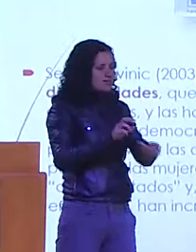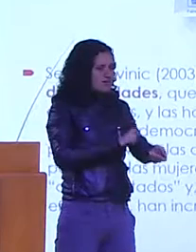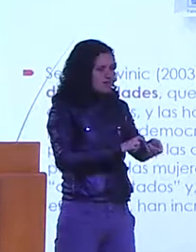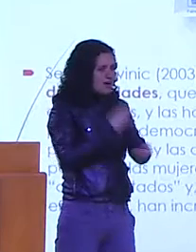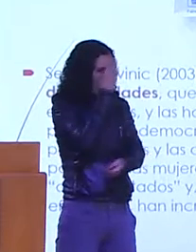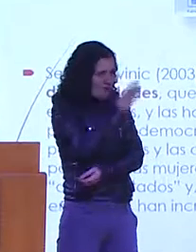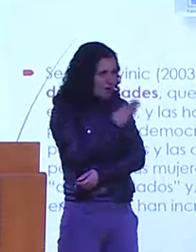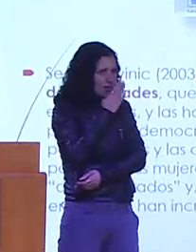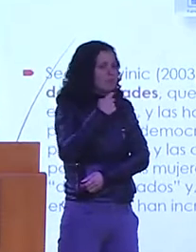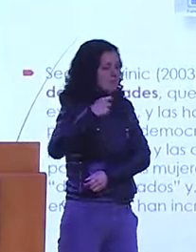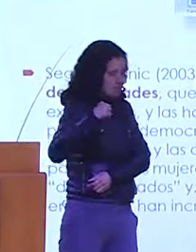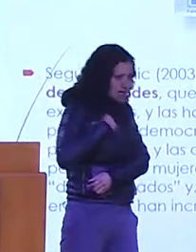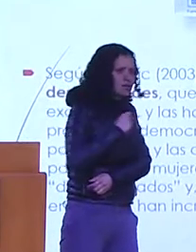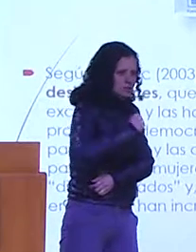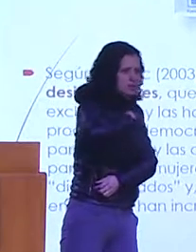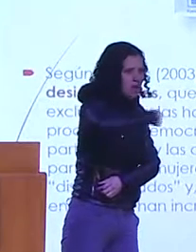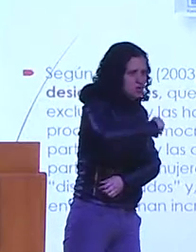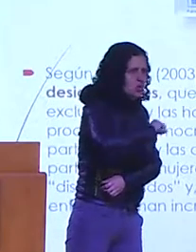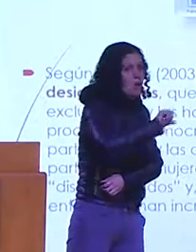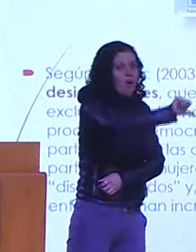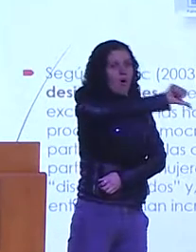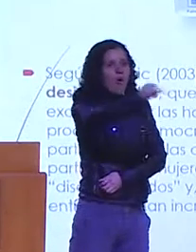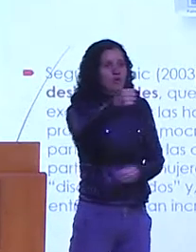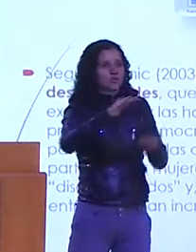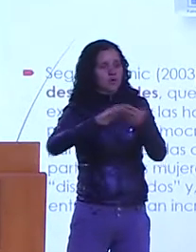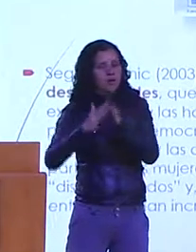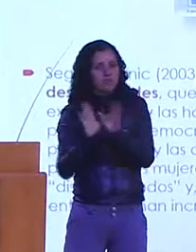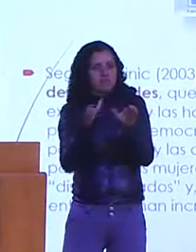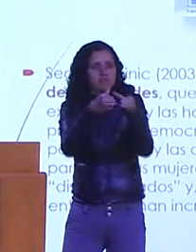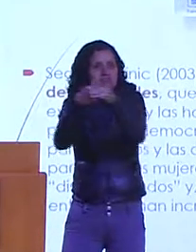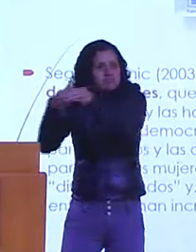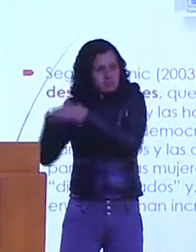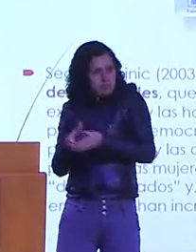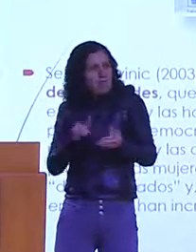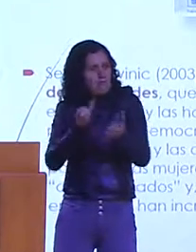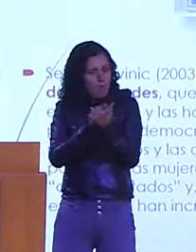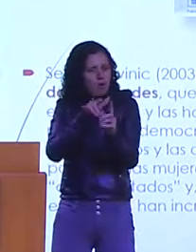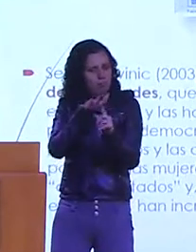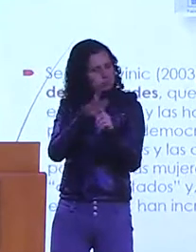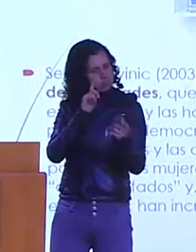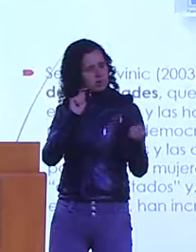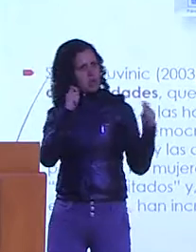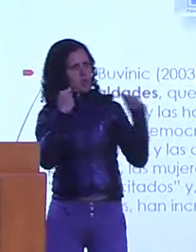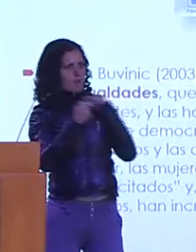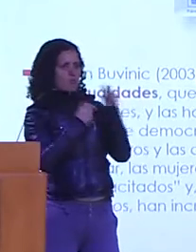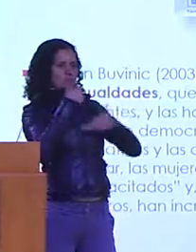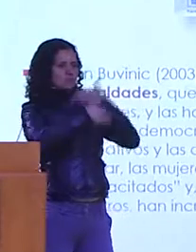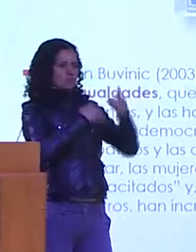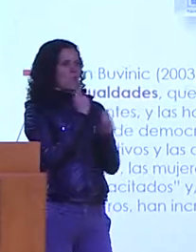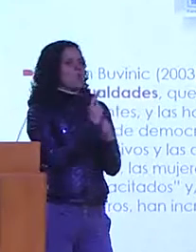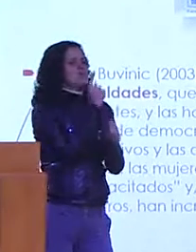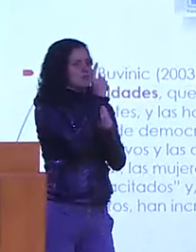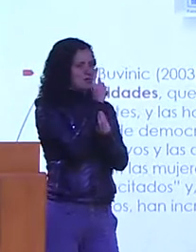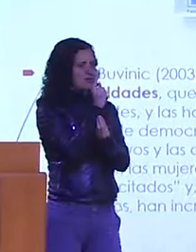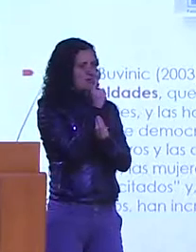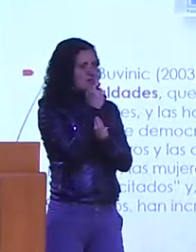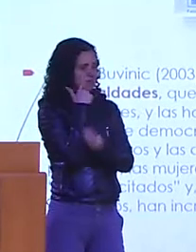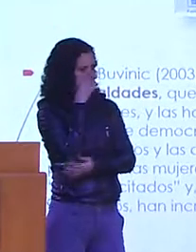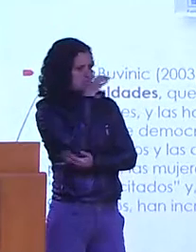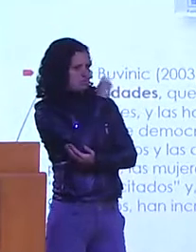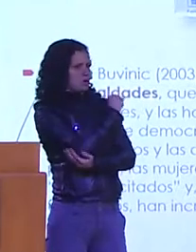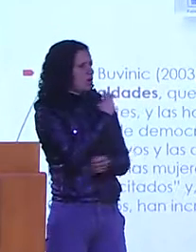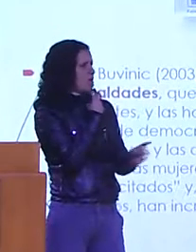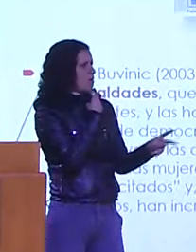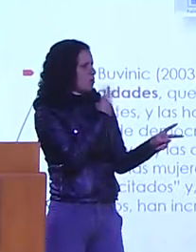eso también en otros colectivos ha hecho un cambio en este proceso político. Se empiezan a escuchar distintas